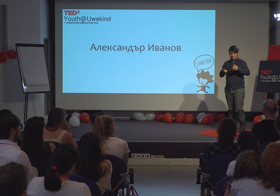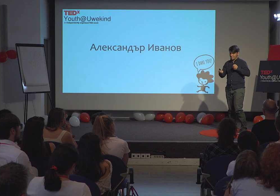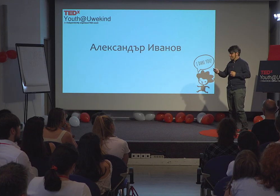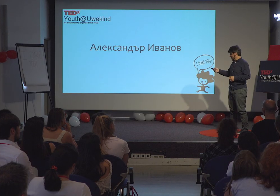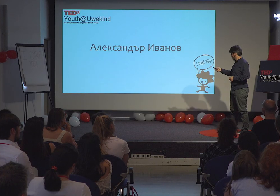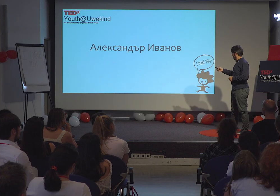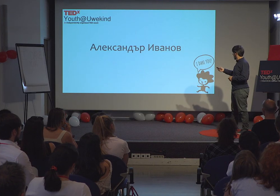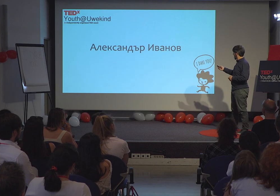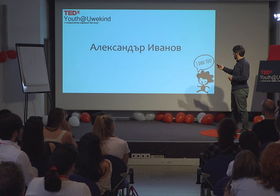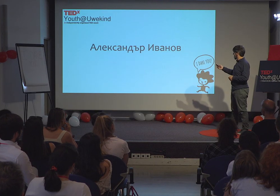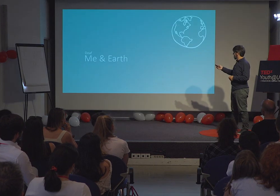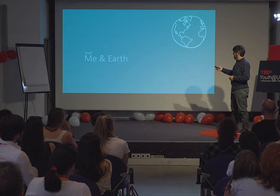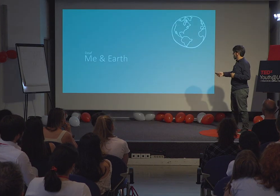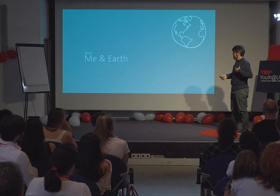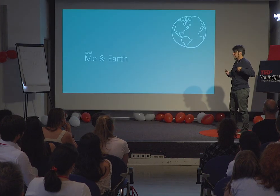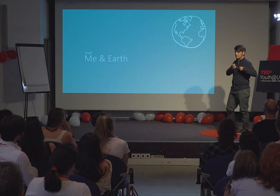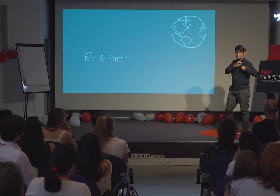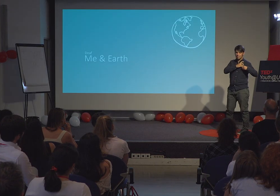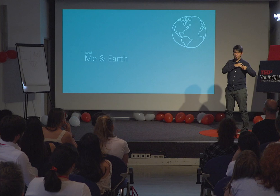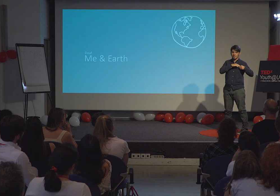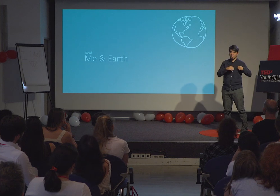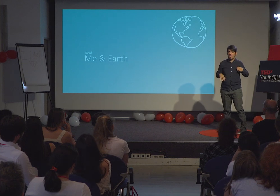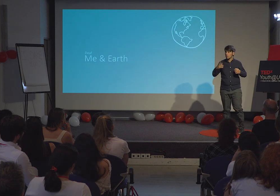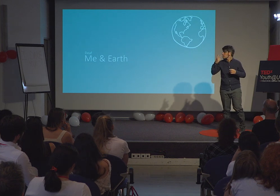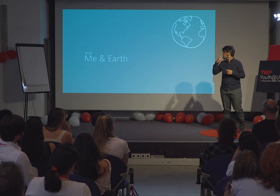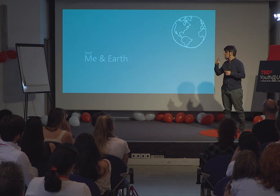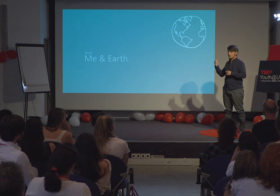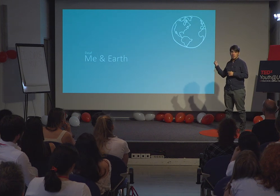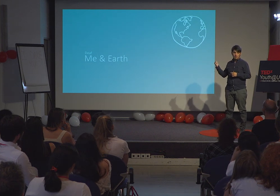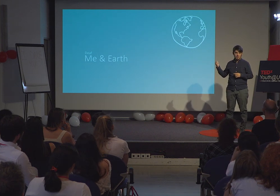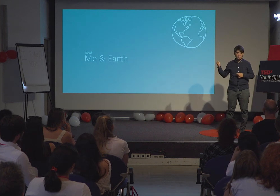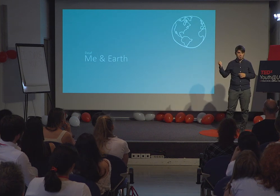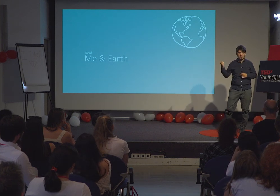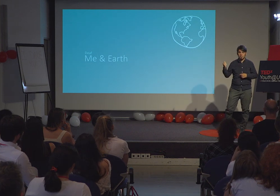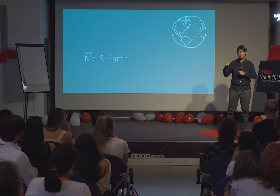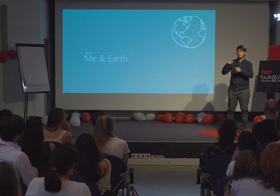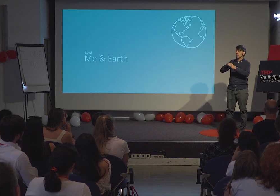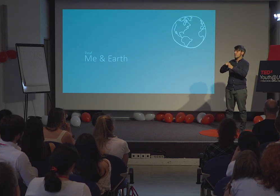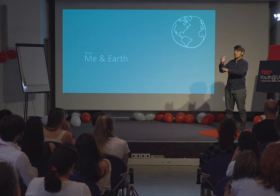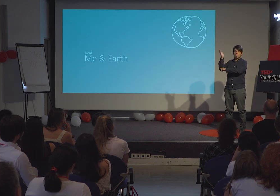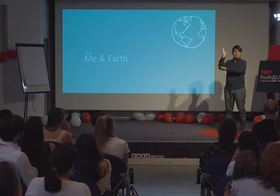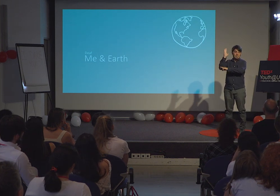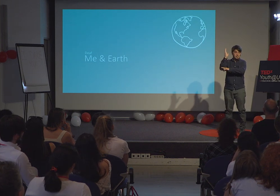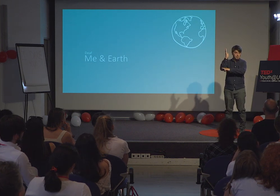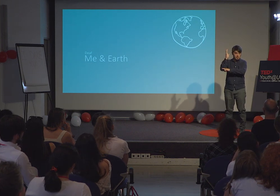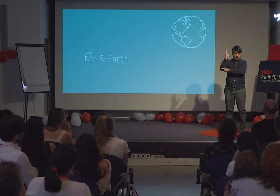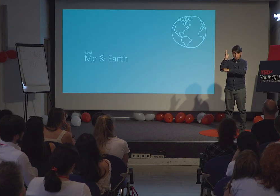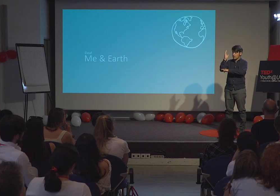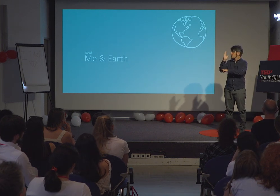Както виждате, ръцете ми са заети с да ползвам жестов език и няма как да ползвам дистанционното в същото време. Това е